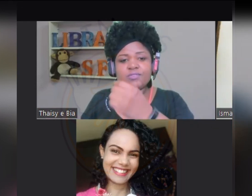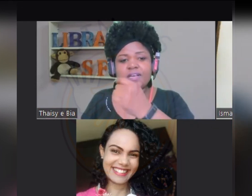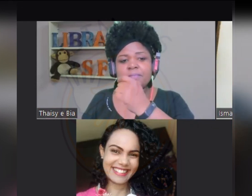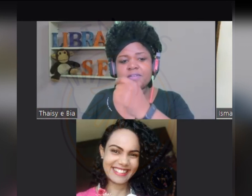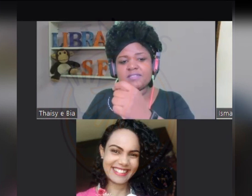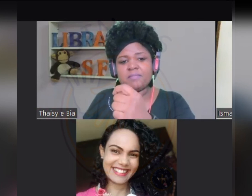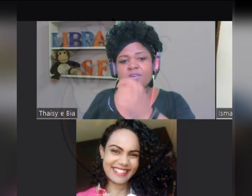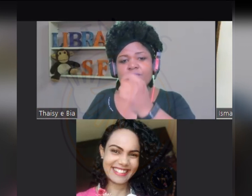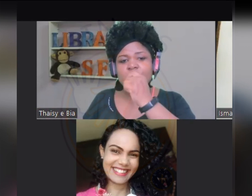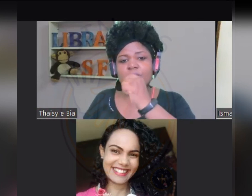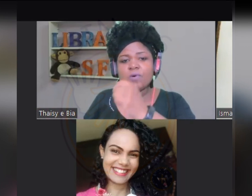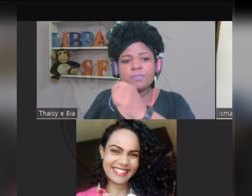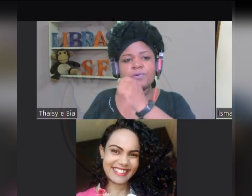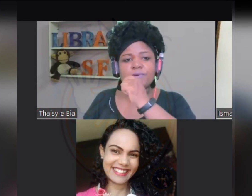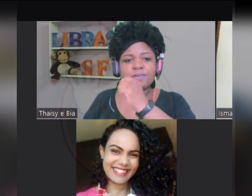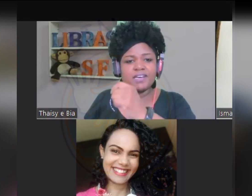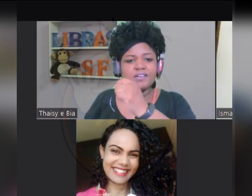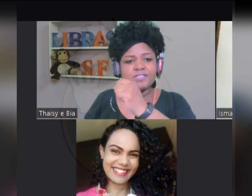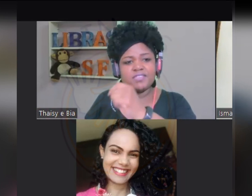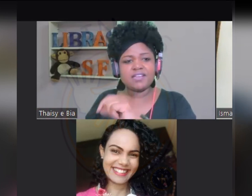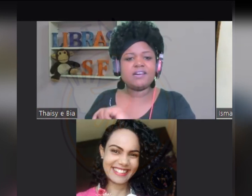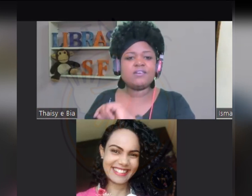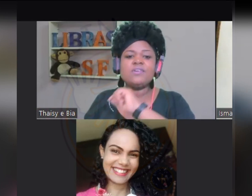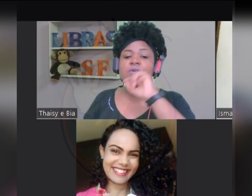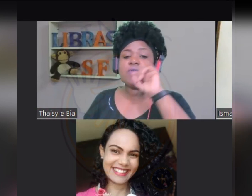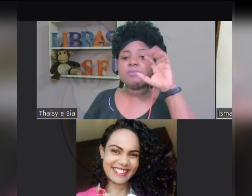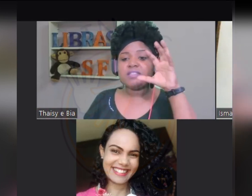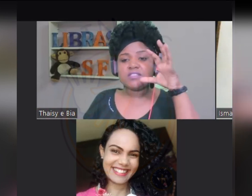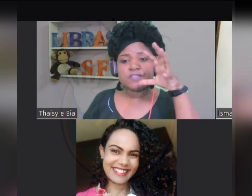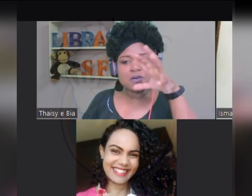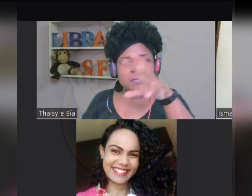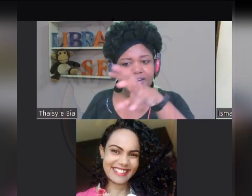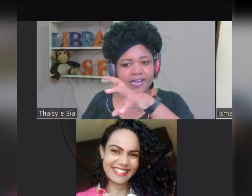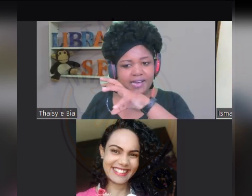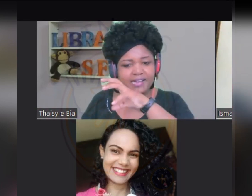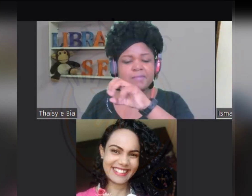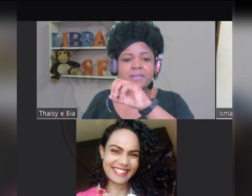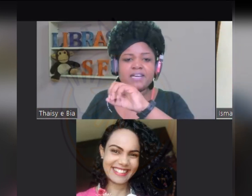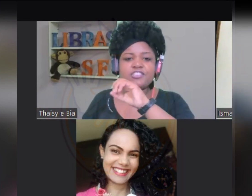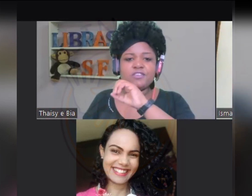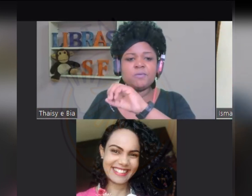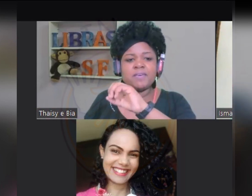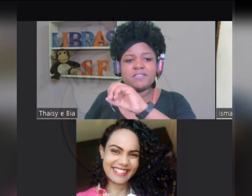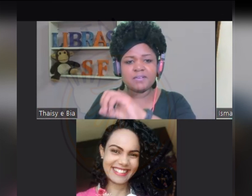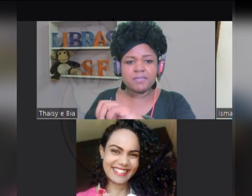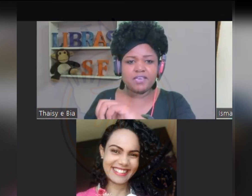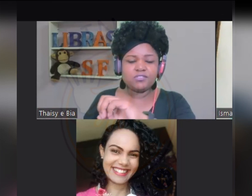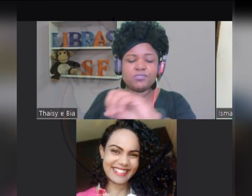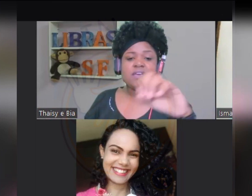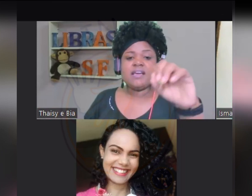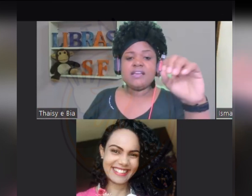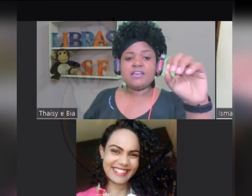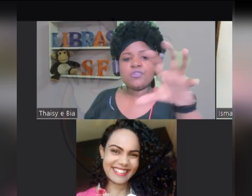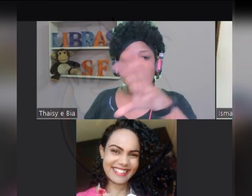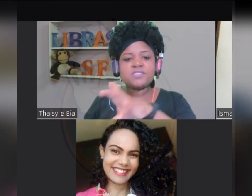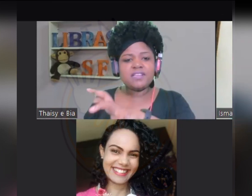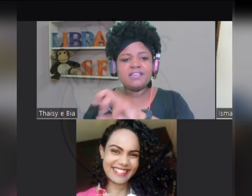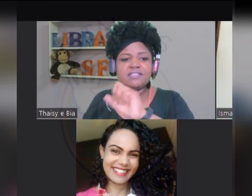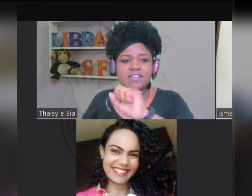ela percebeu como colocar o sinal, como transformar a imagem do pensamento e como sinalizar de